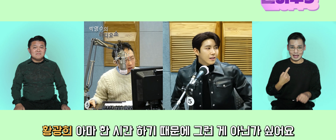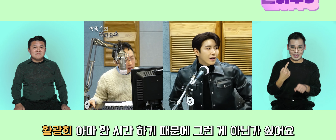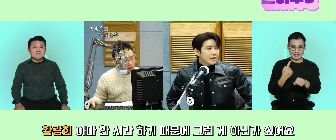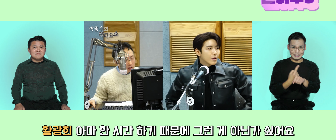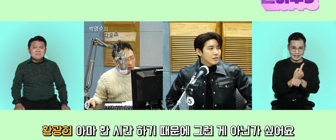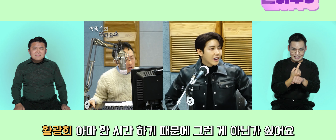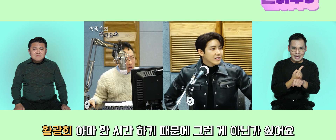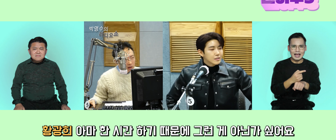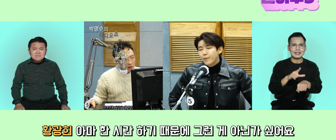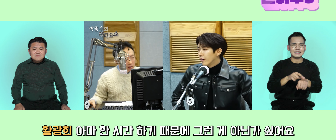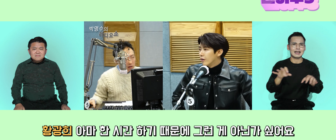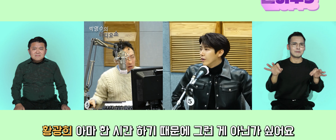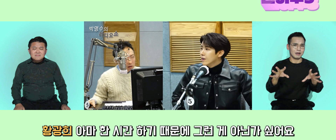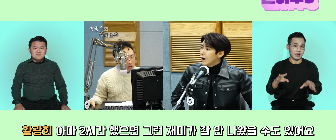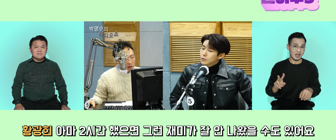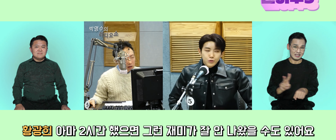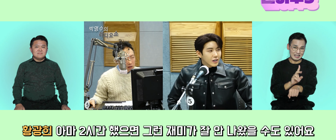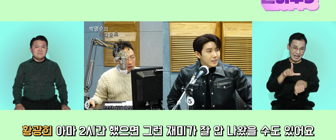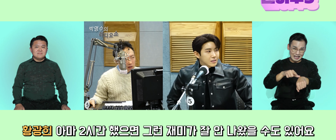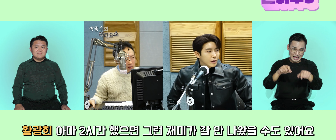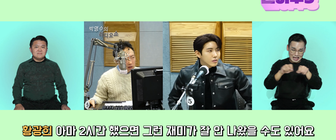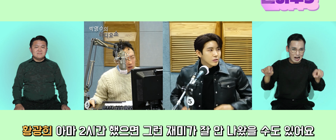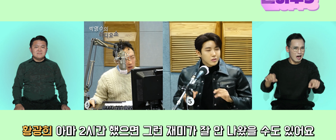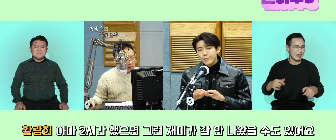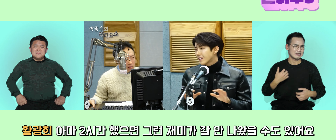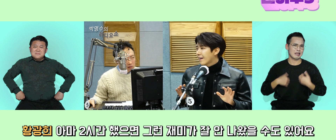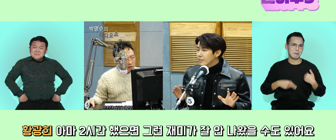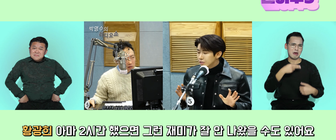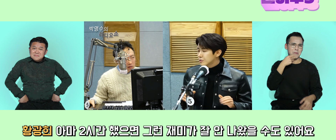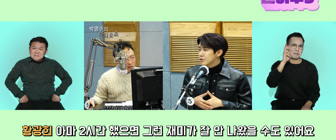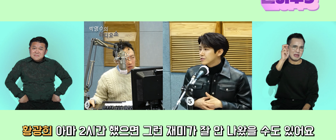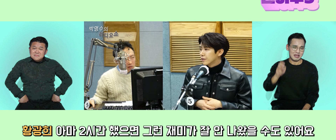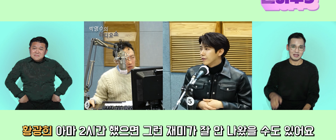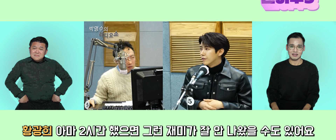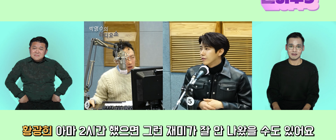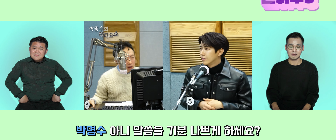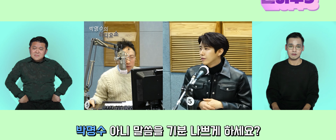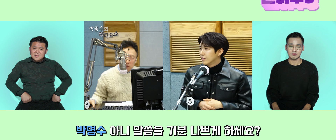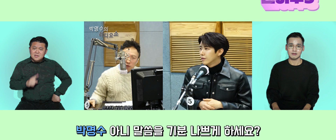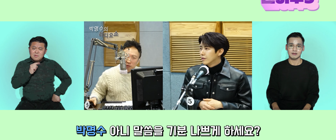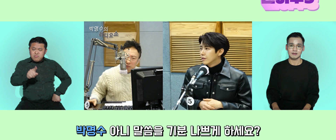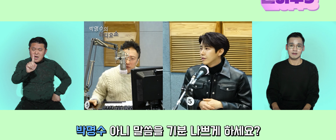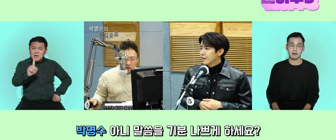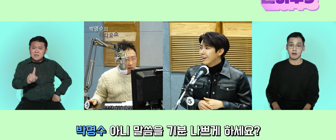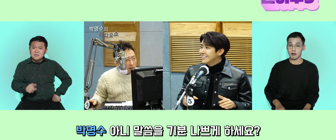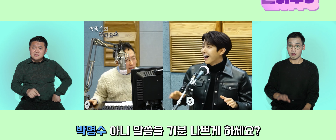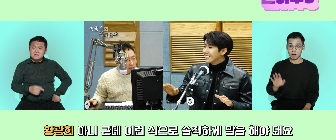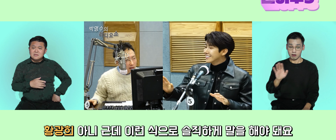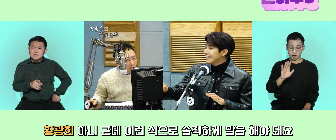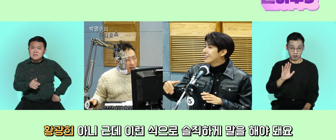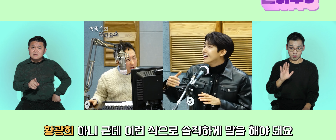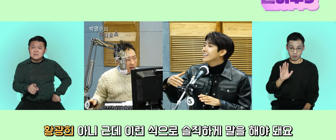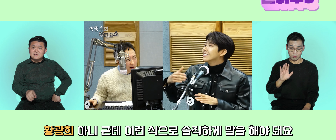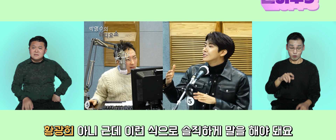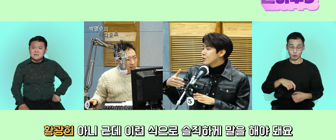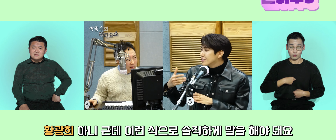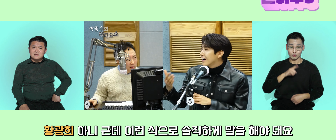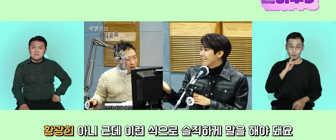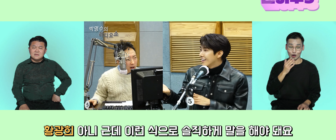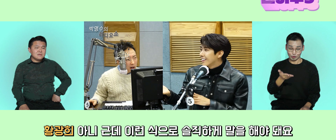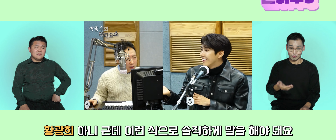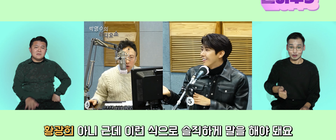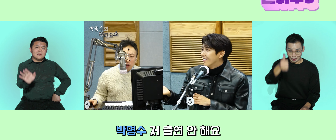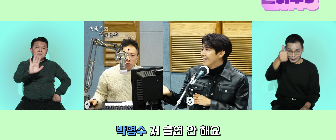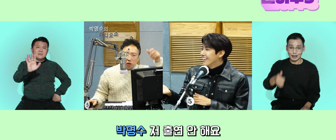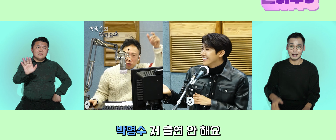아마 한 시간 하기 때문에 그런 게 아닌가 싶어요. 아마 두 시간 했으면 그런 재미가 잘 안 나왔을 수도 있어요. 아니 말씀을 기분 나쁘게 하세요. 아니 근데 이렇게 이런 식으로